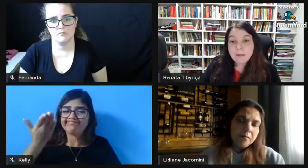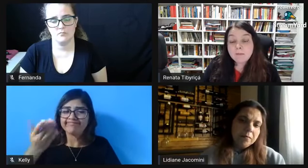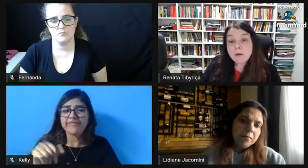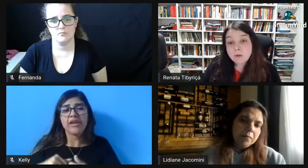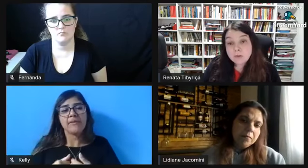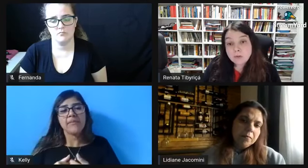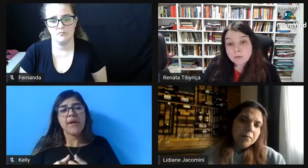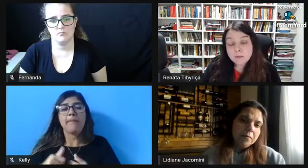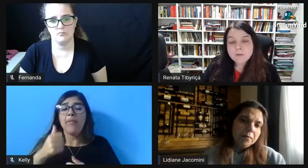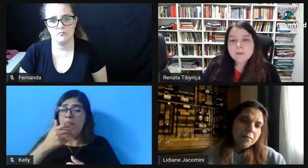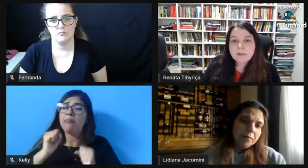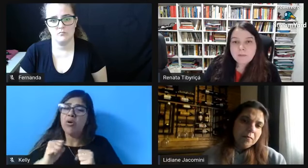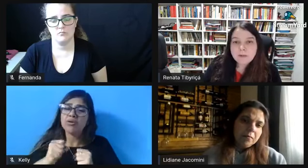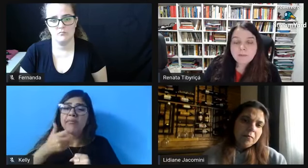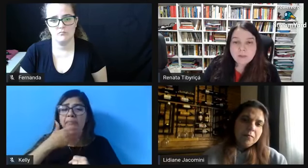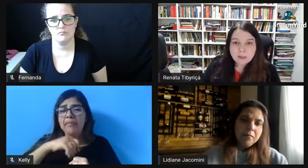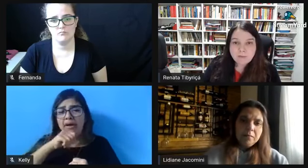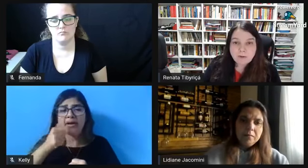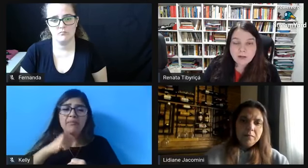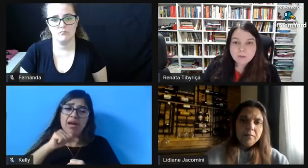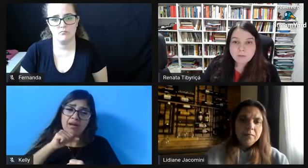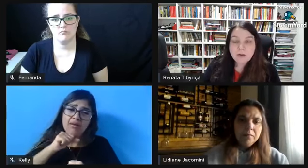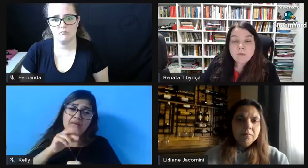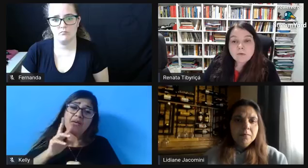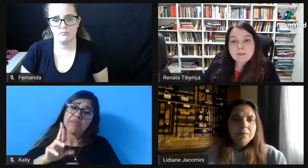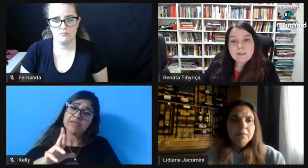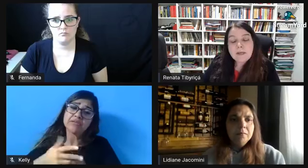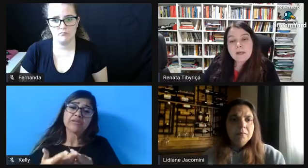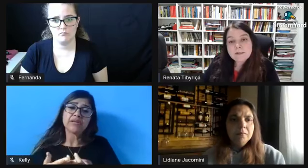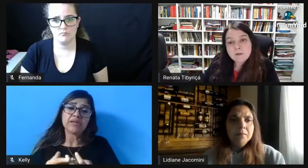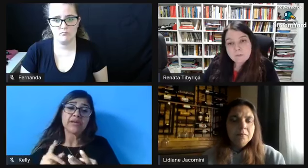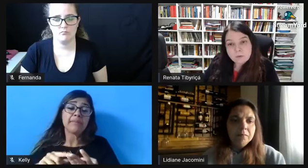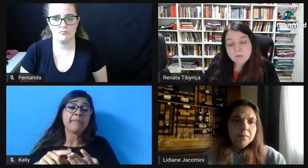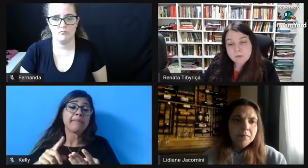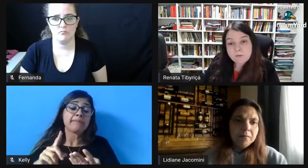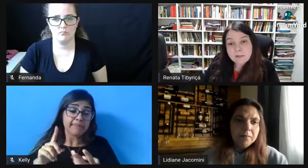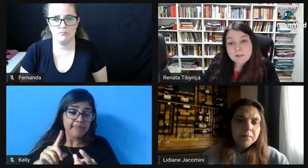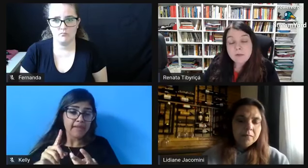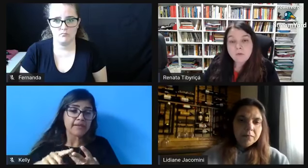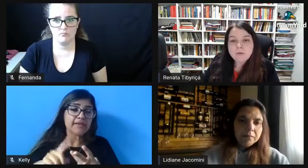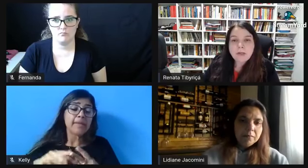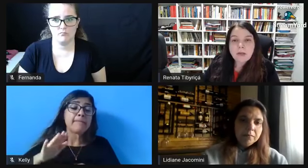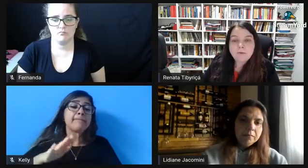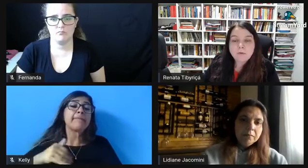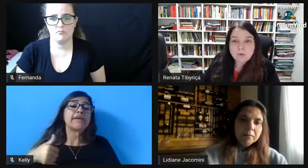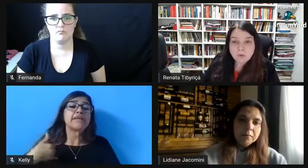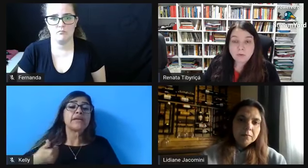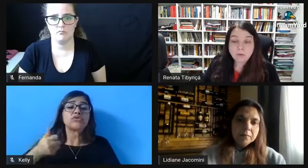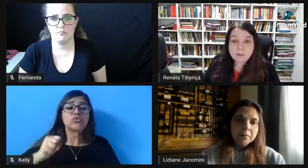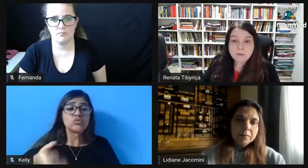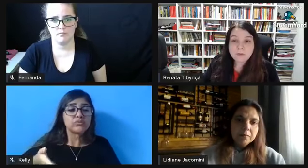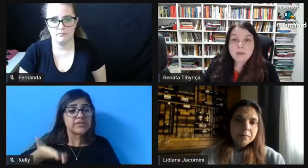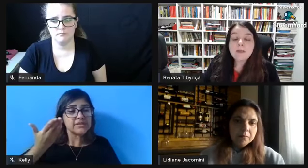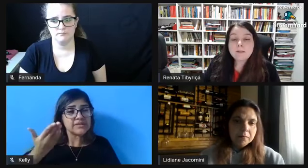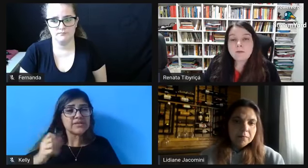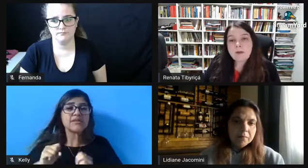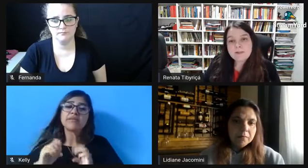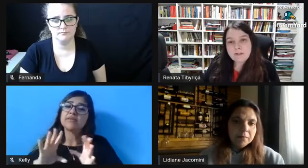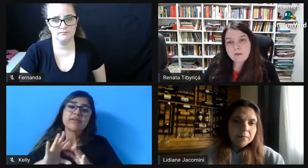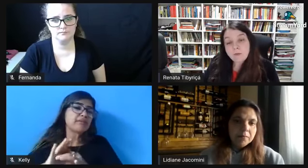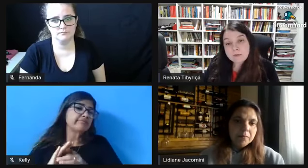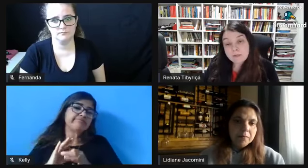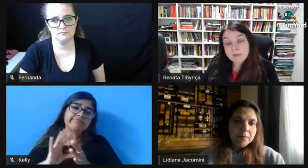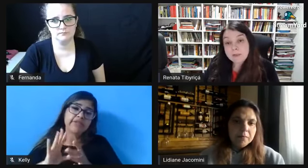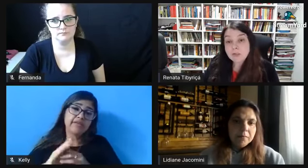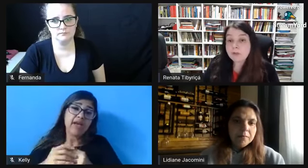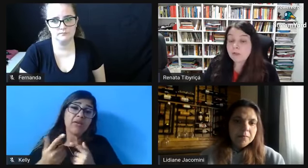legal. Maior de 18 anos seria plenamente capaz. O que acontecia em relação às pessoas com deficiência, que quando chegava com 18 anos, se